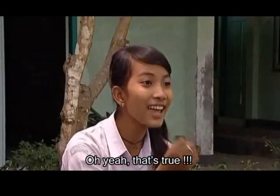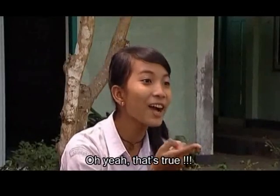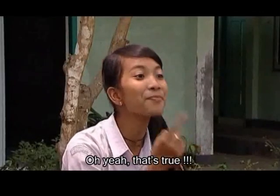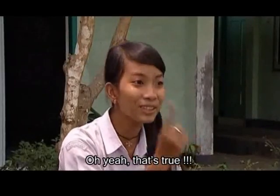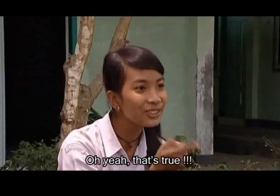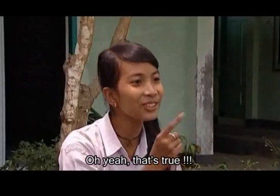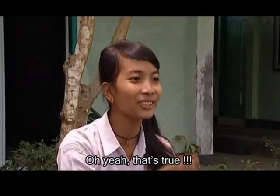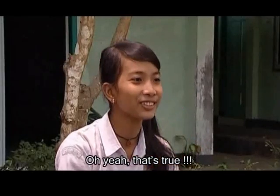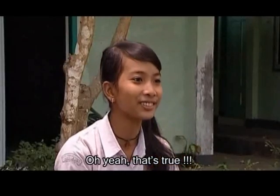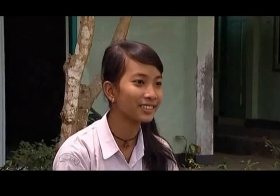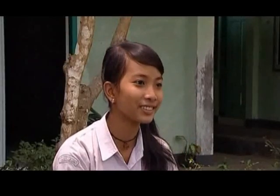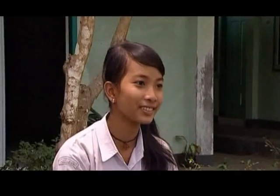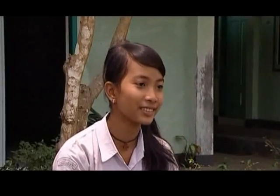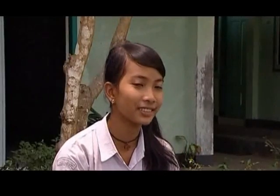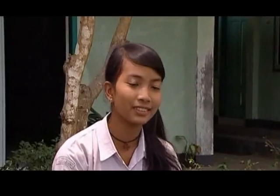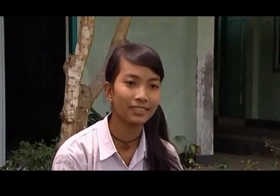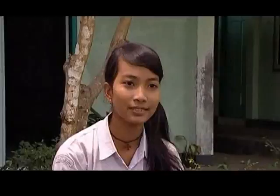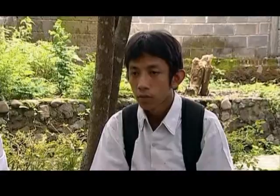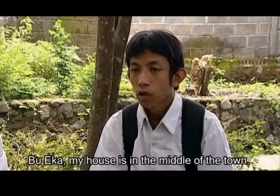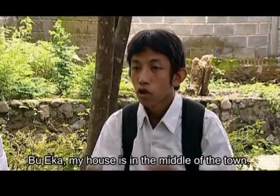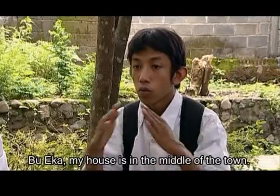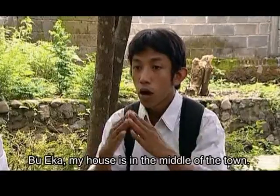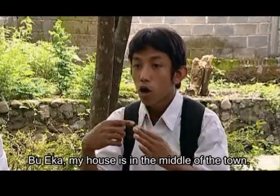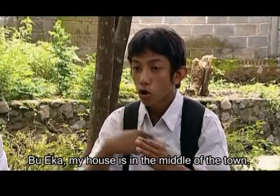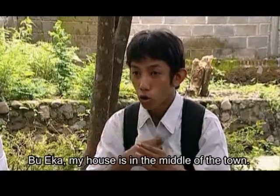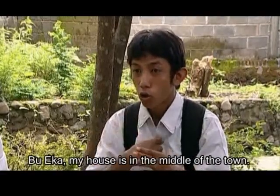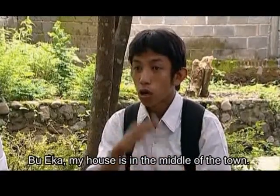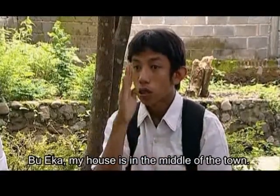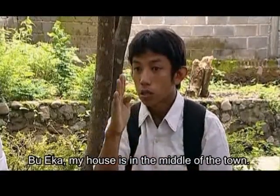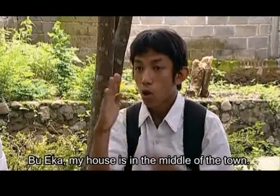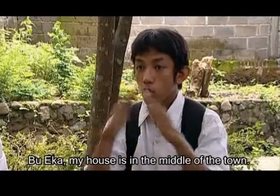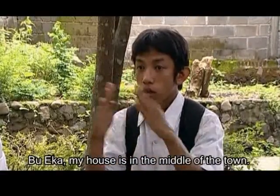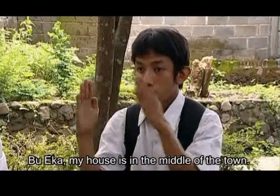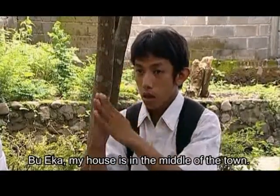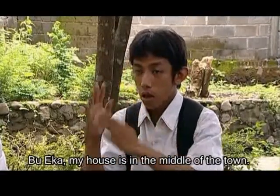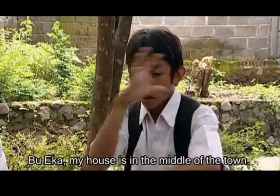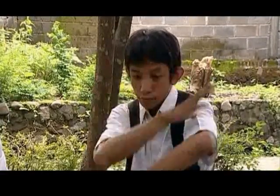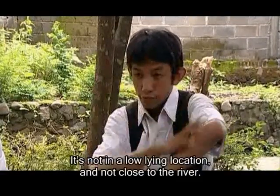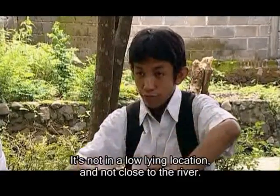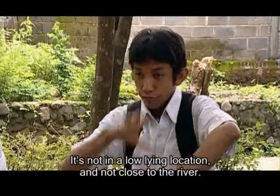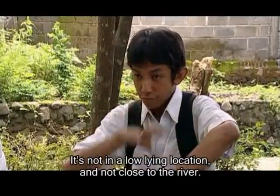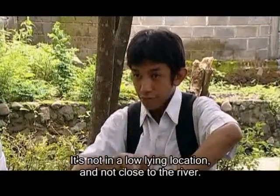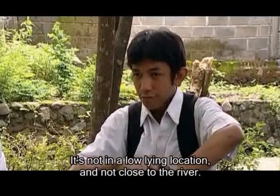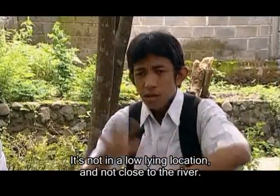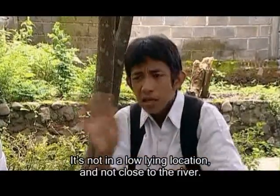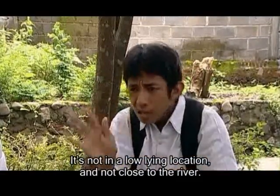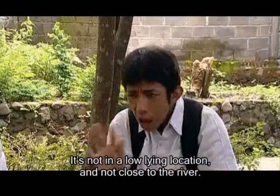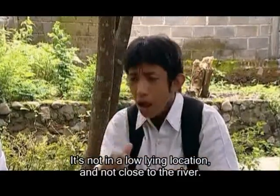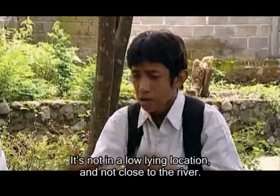iya, betul. Bu Eka, rumah saya ada di tengah kota. Tidak berada di daerah rendah dan